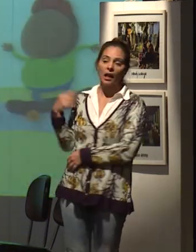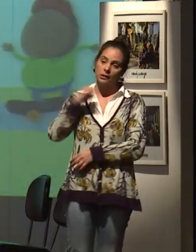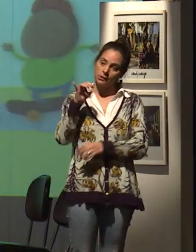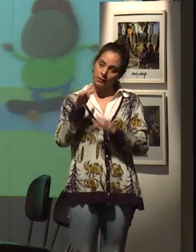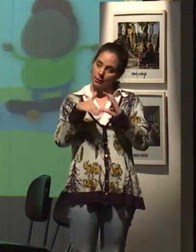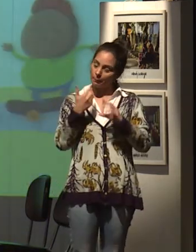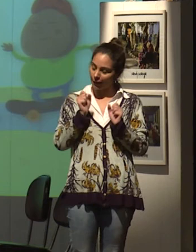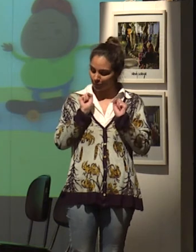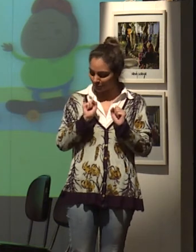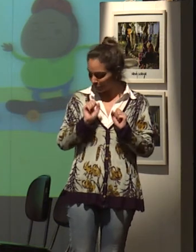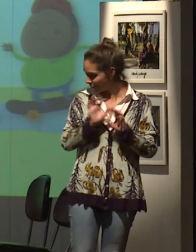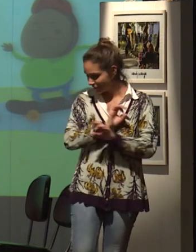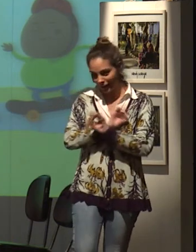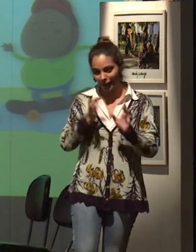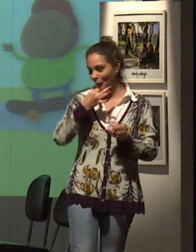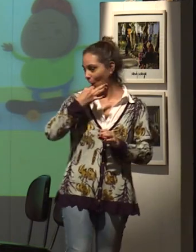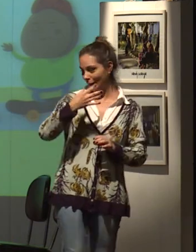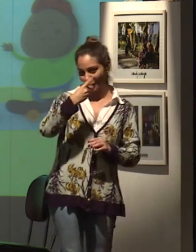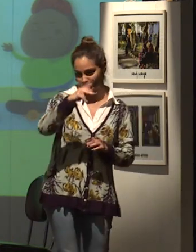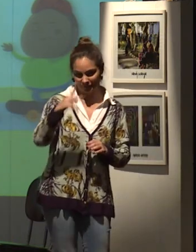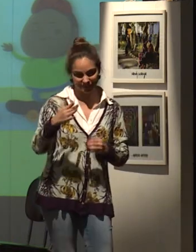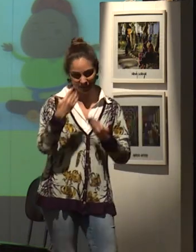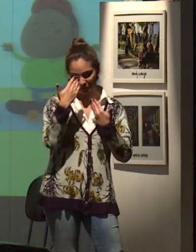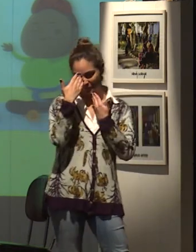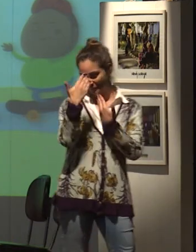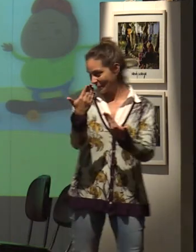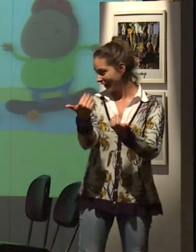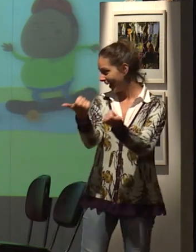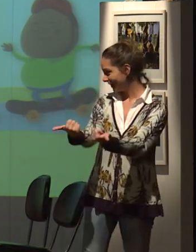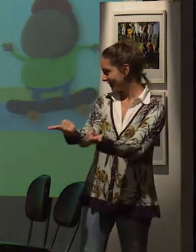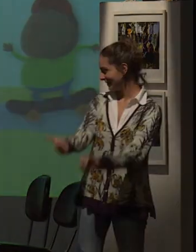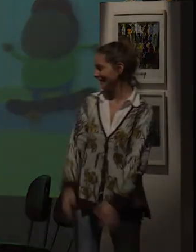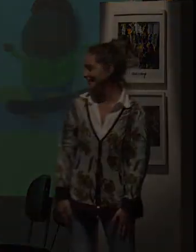Se quiser mandar e-mail, fiquem à vontade. Passando a opinião de vocês. Muito obrigada.